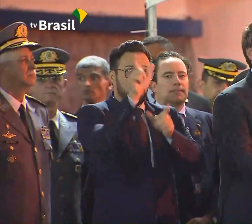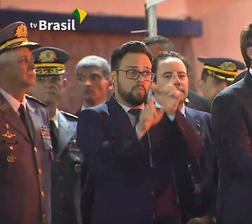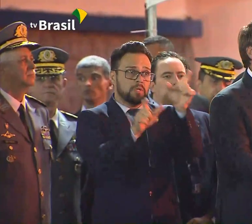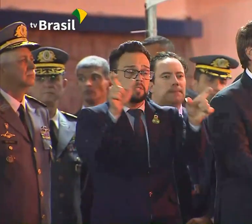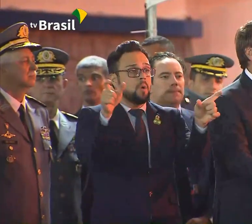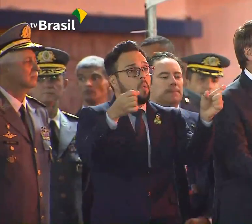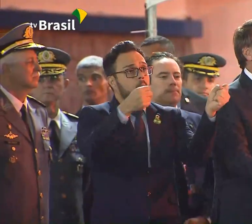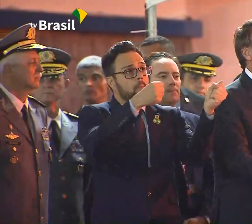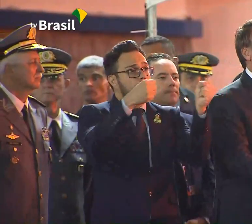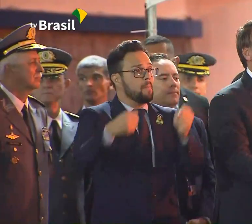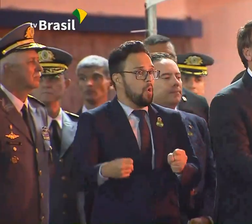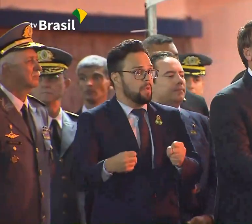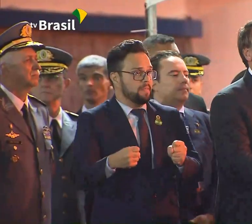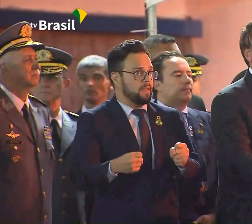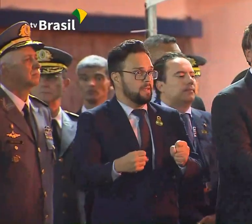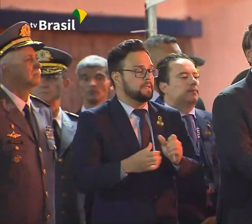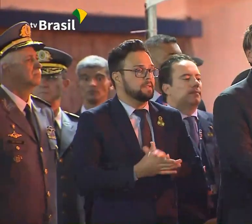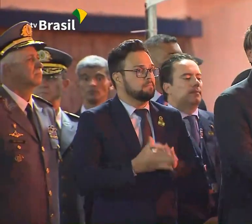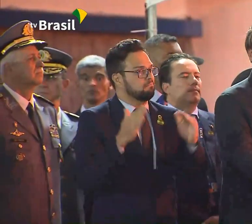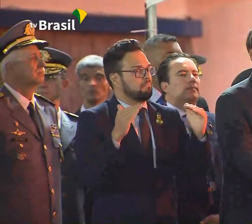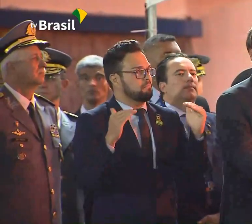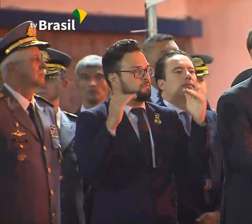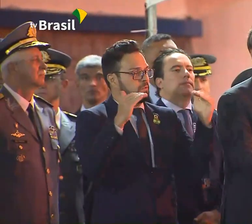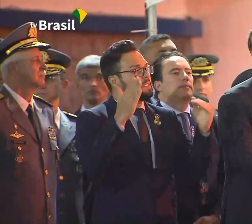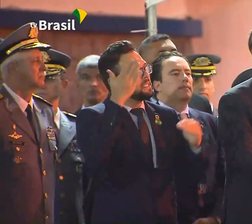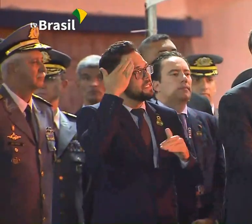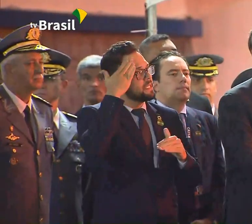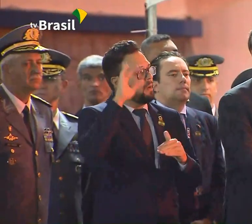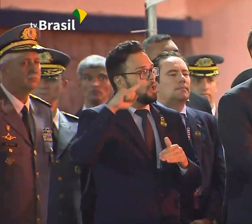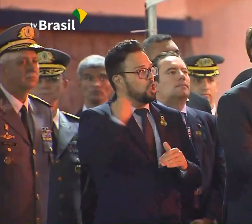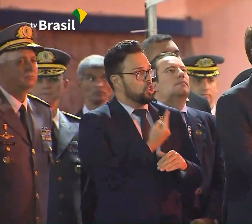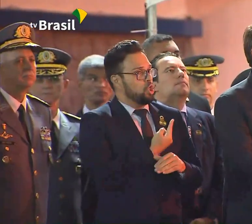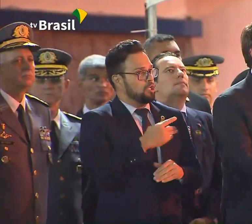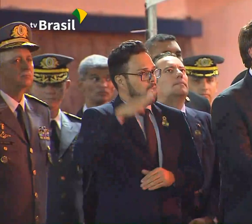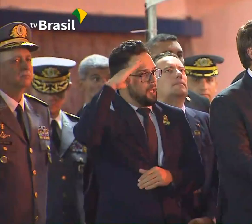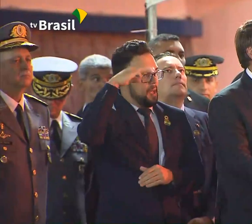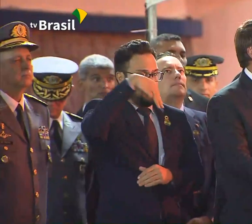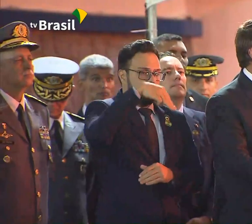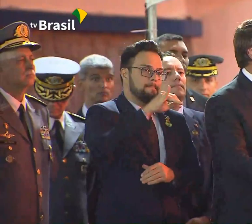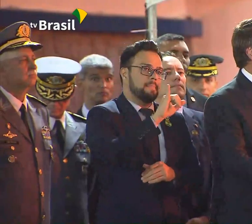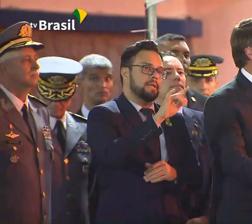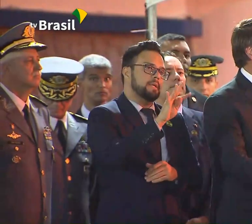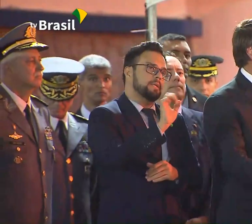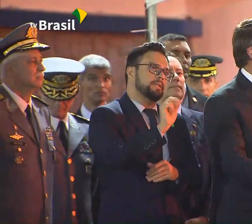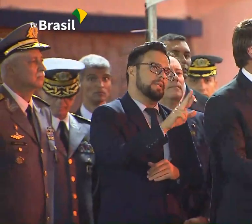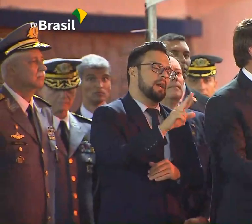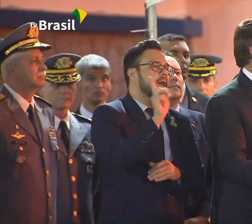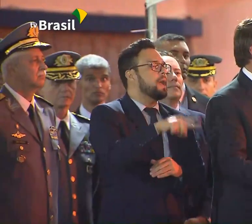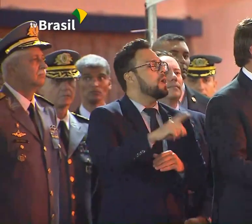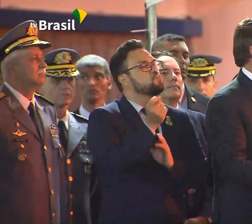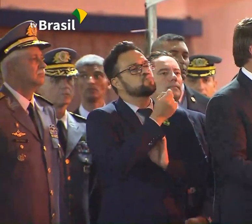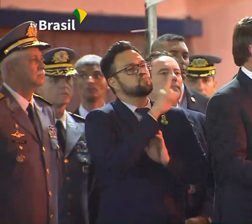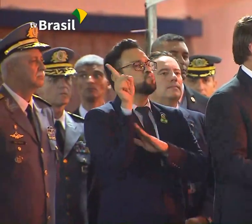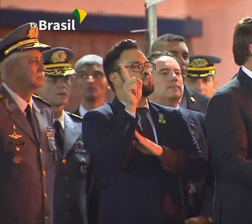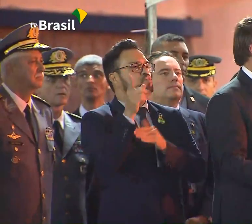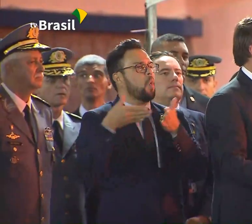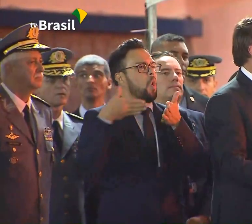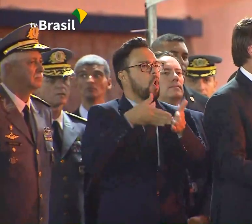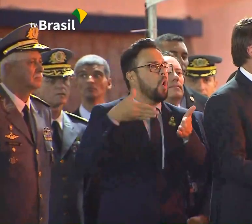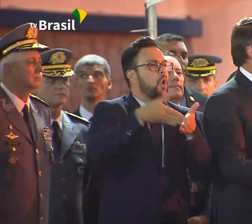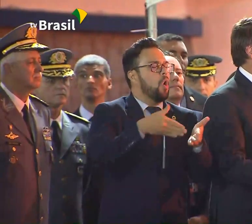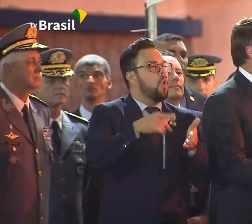do poder absoluto. E sabem que nós, militares, somos o último obstáculo para o